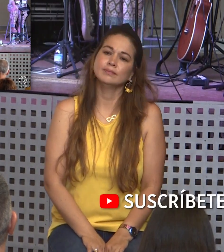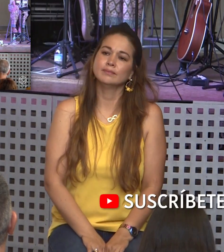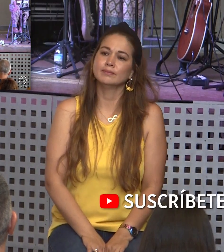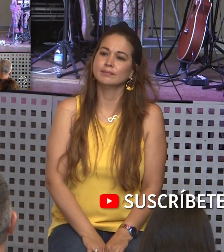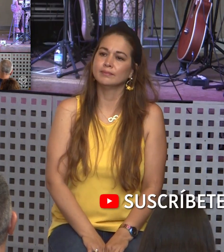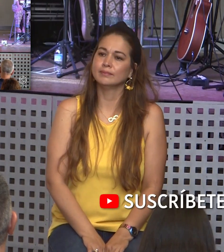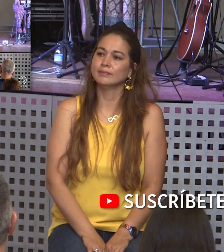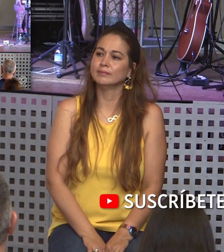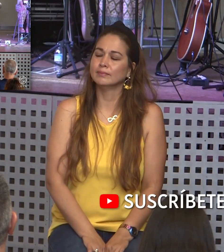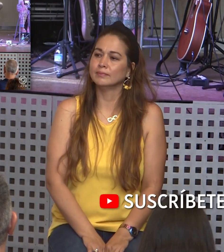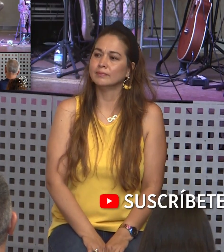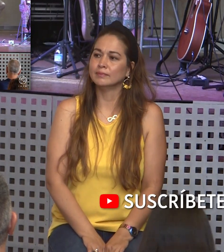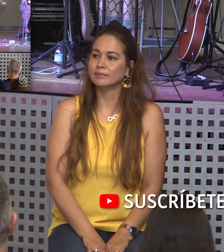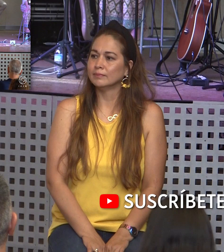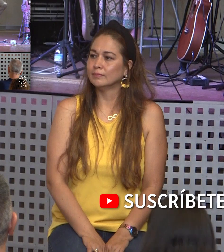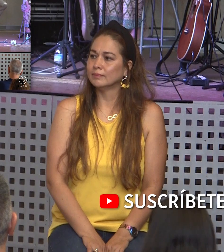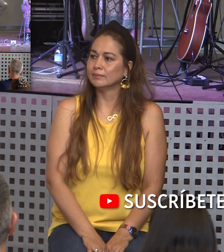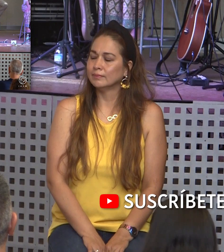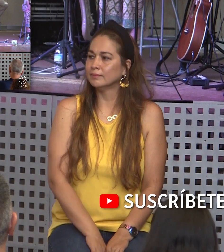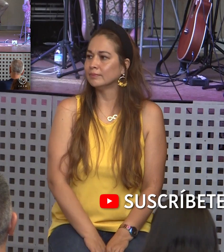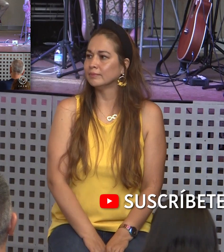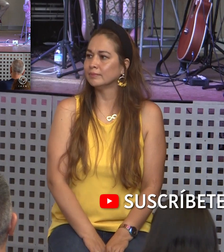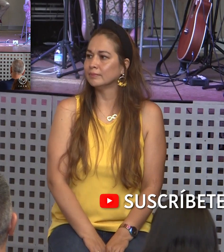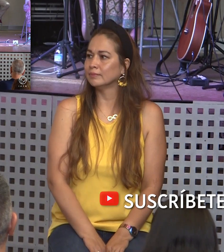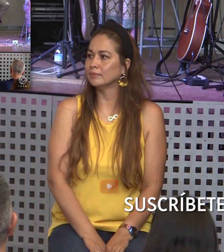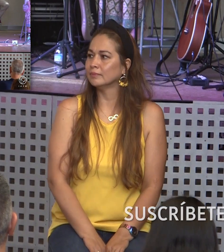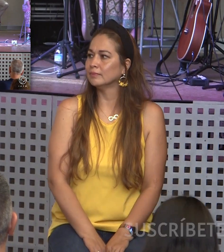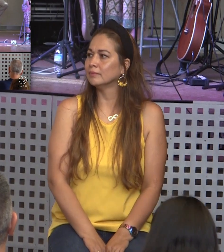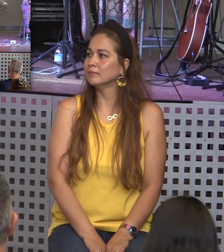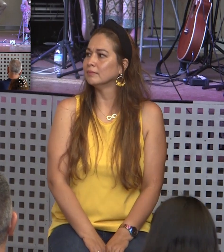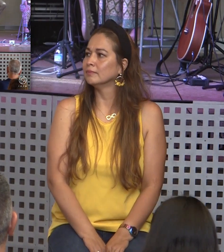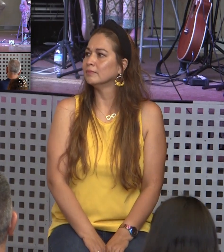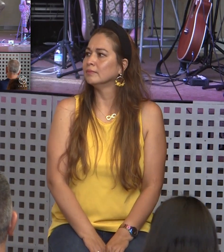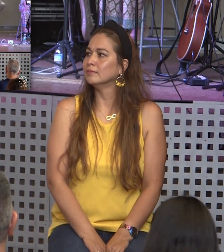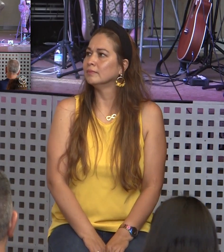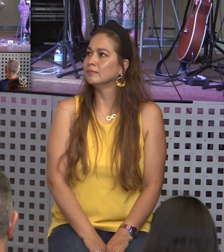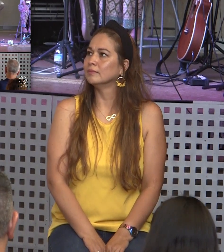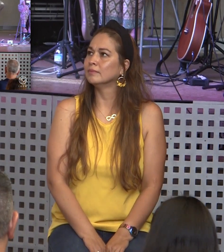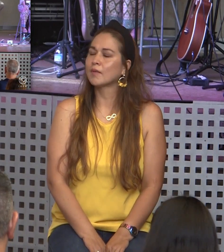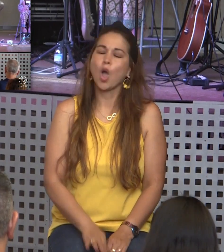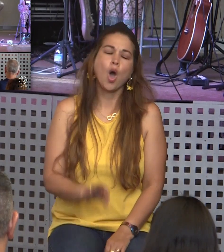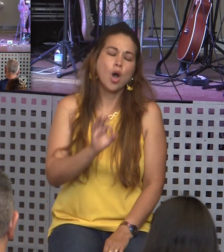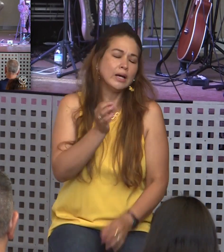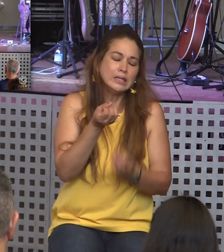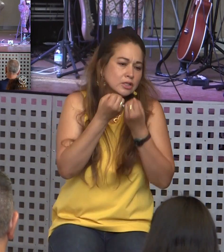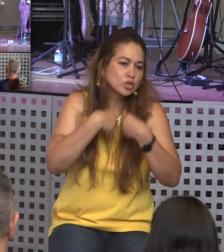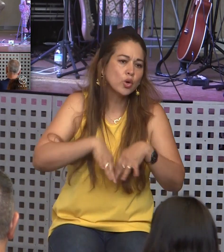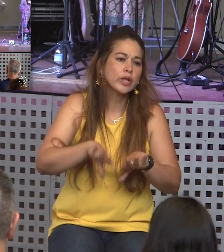nosotros. ¿Y cómo lo hace? Sigo con mi idea, por medio del Espíritu Santo.